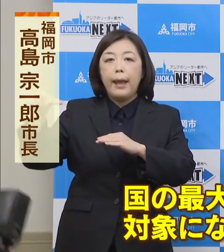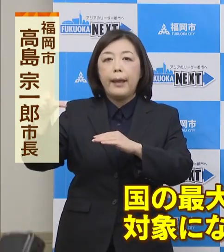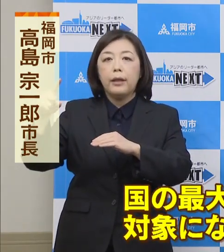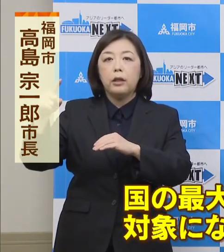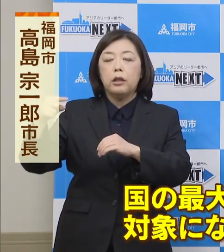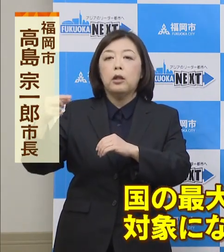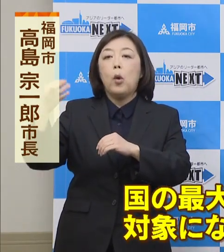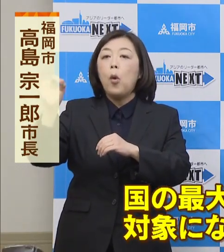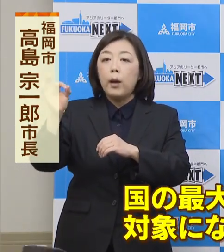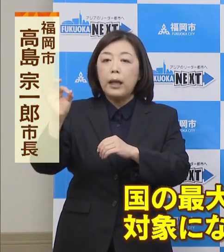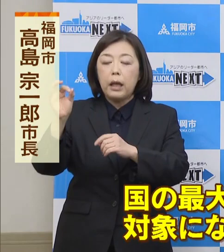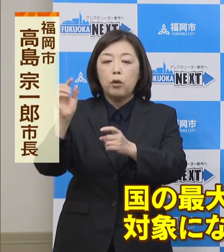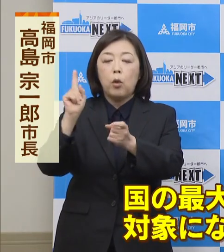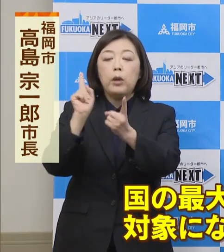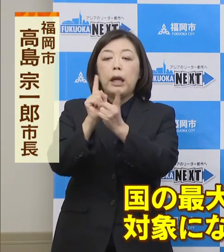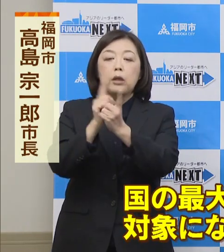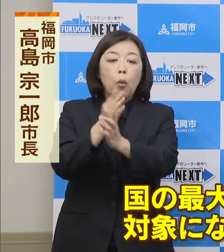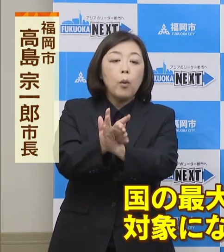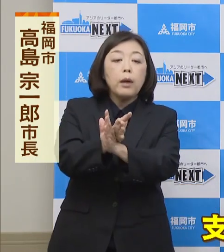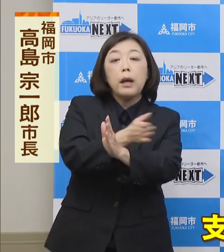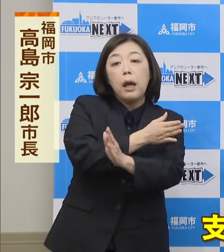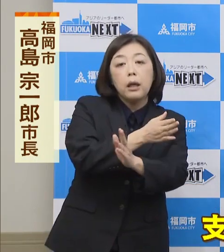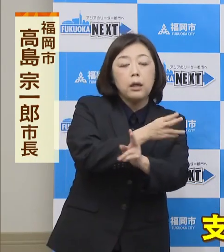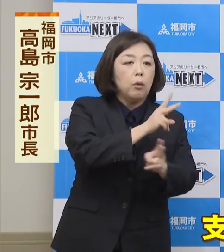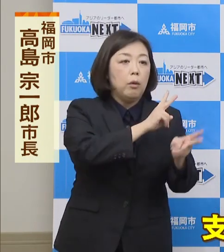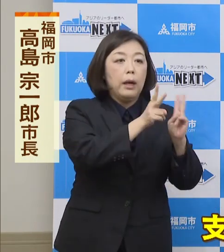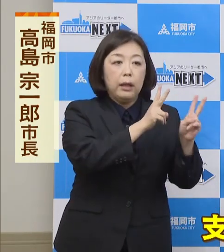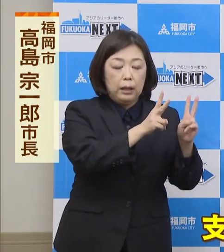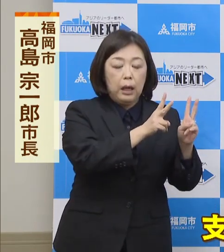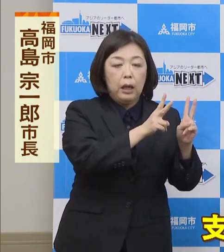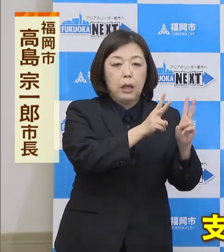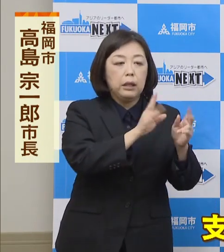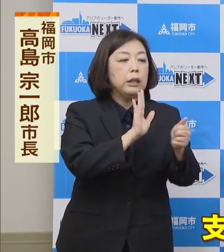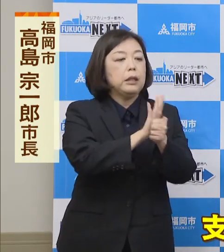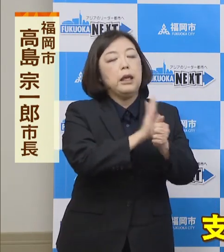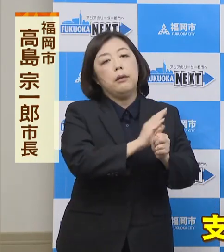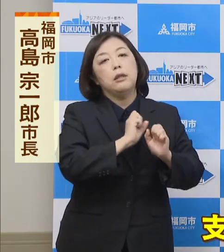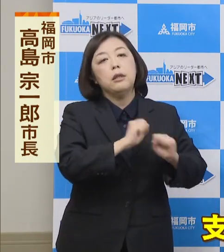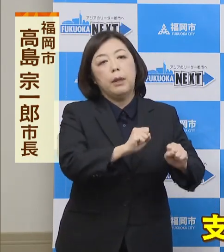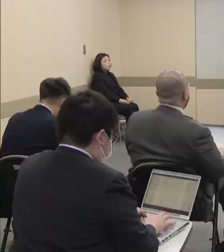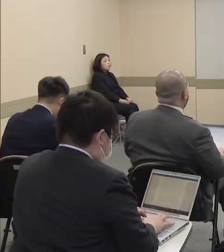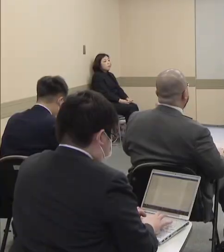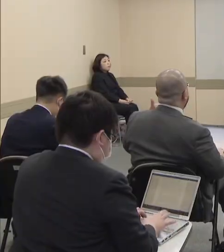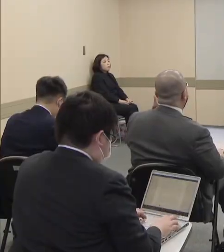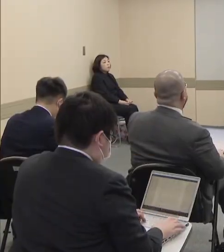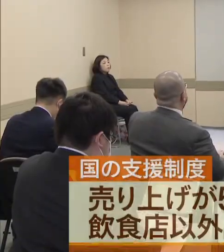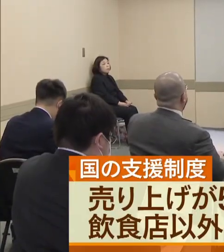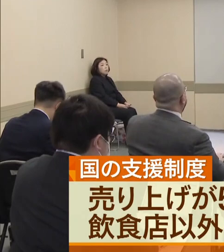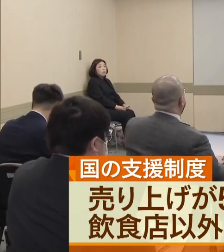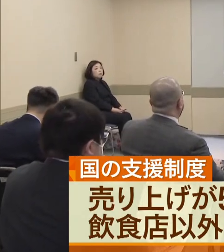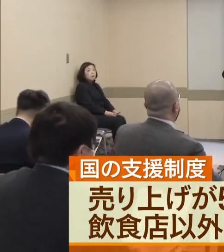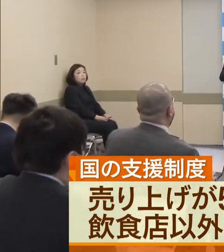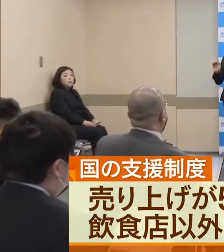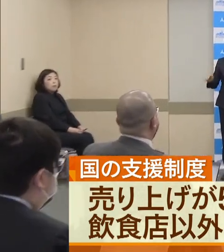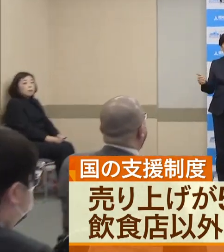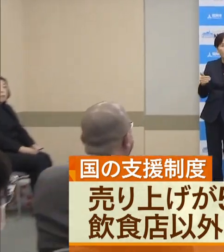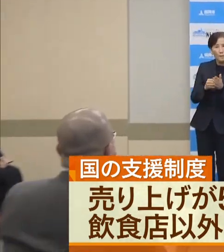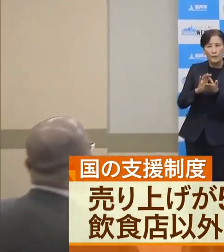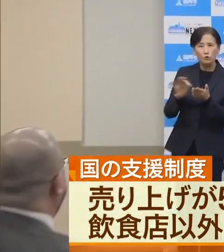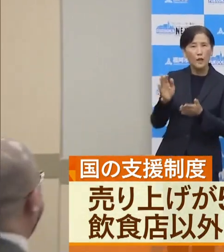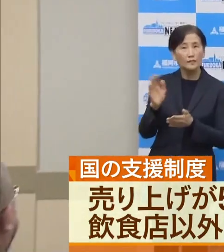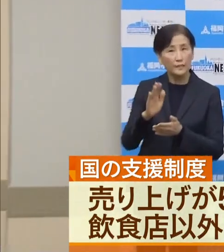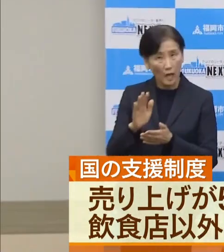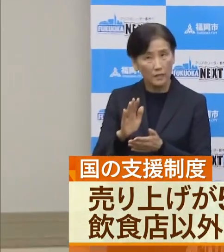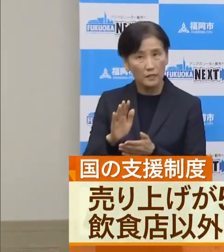対象にならない事業者に支援を行いたいというふうに思います国は緊急事態宣言